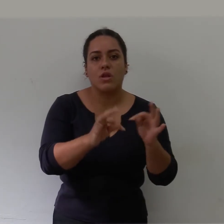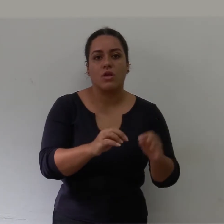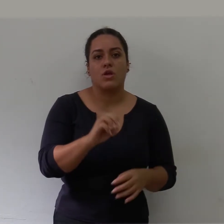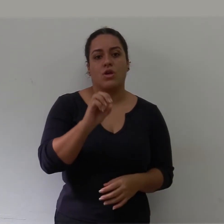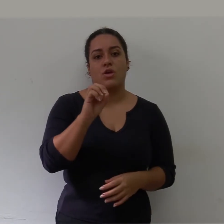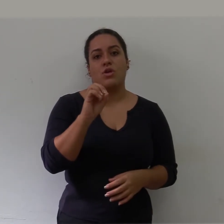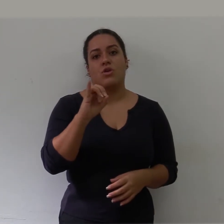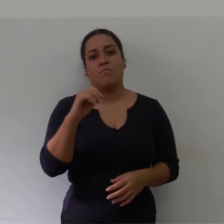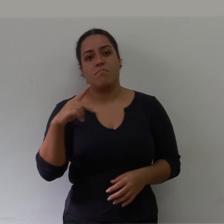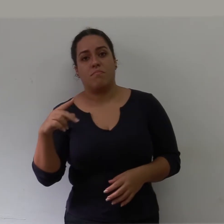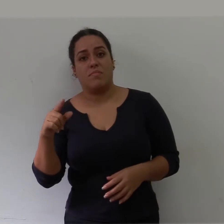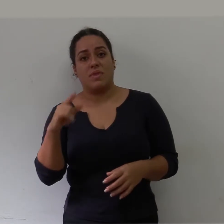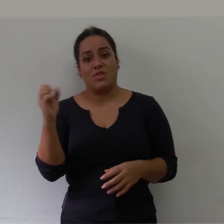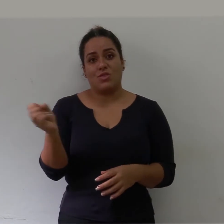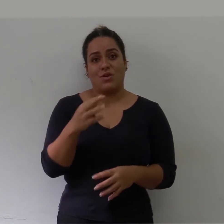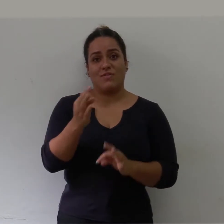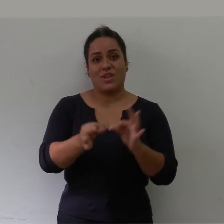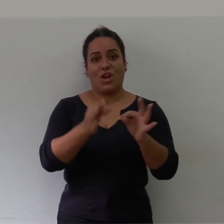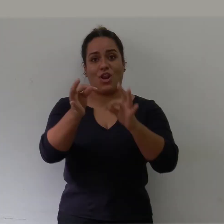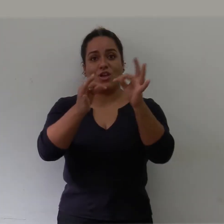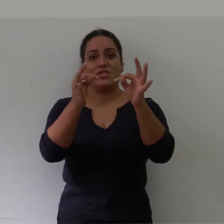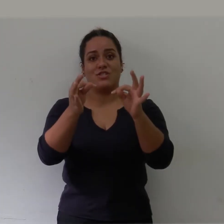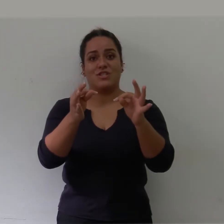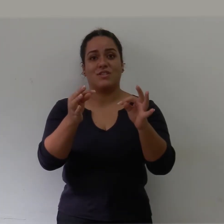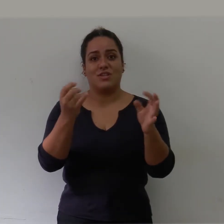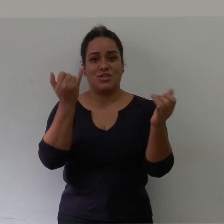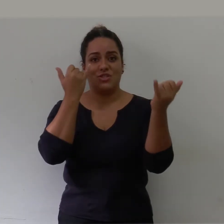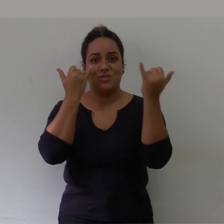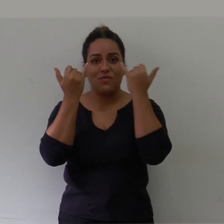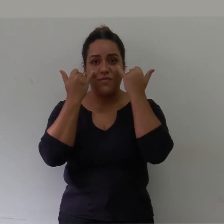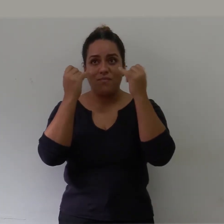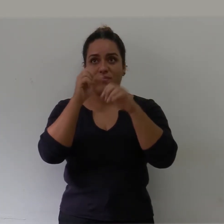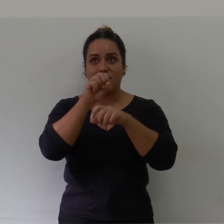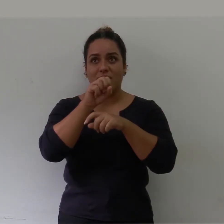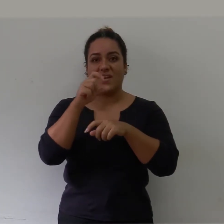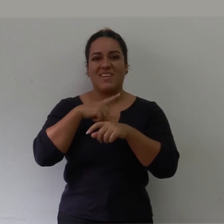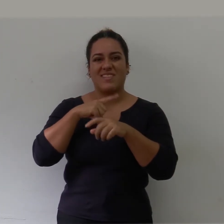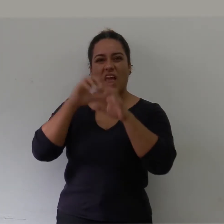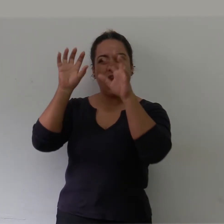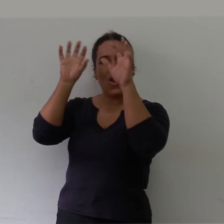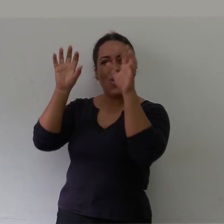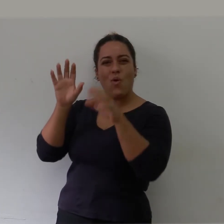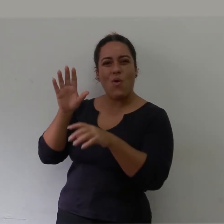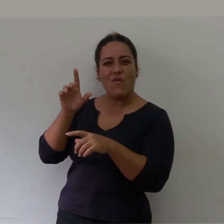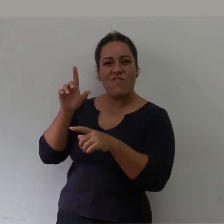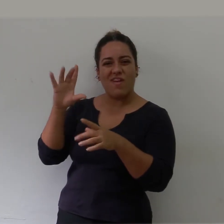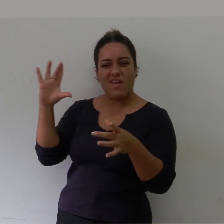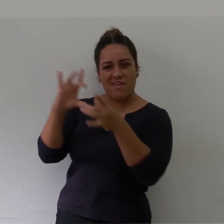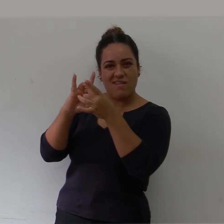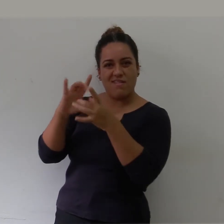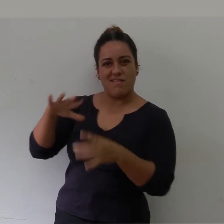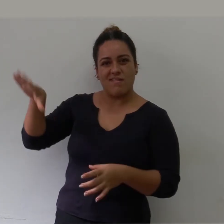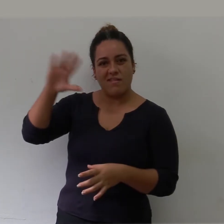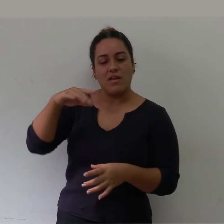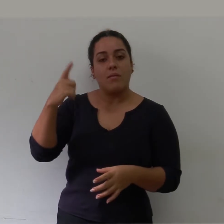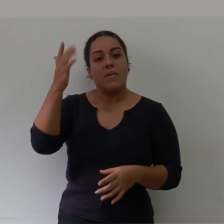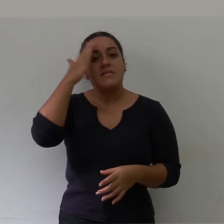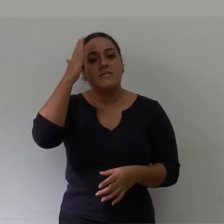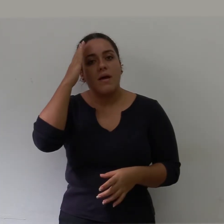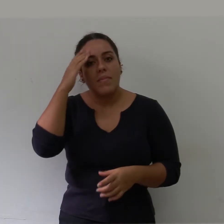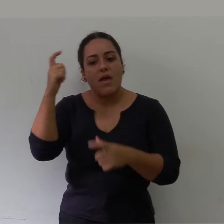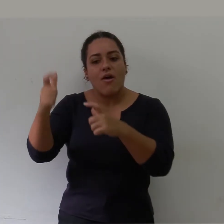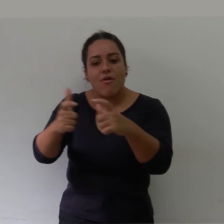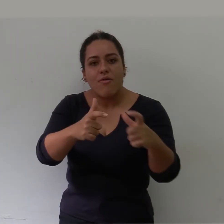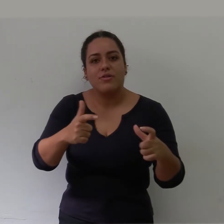né, a nova tecnologia de informação espalhada na nuvem, para ele saber onde é que ele está. Já órteses